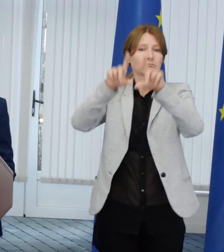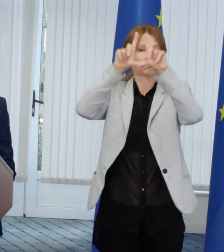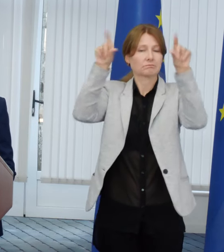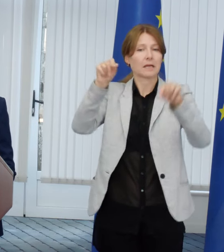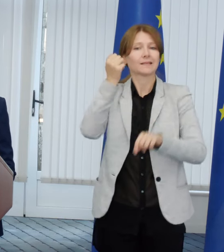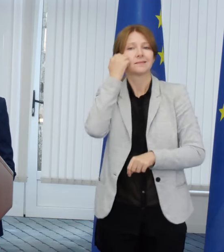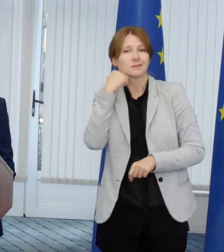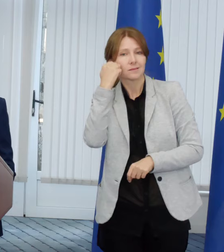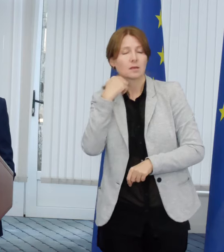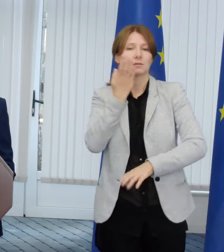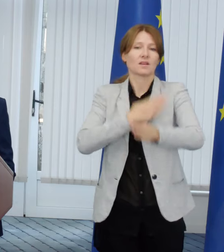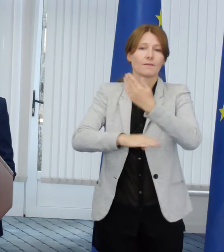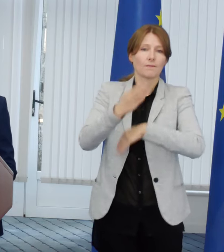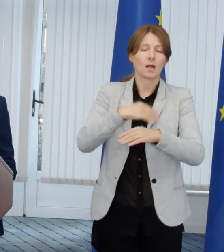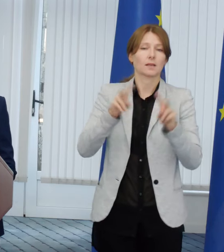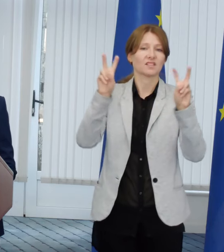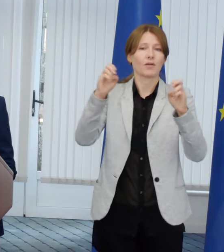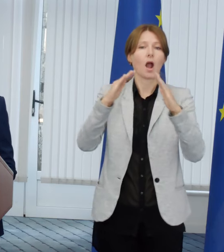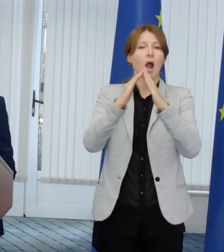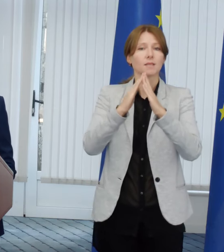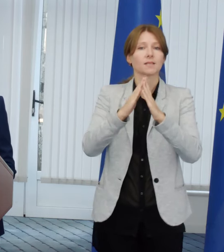dizabilități, casa noastră din satul